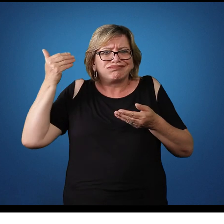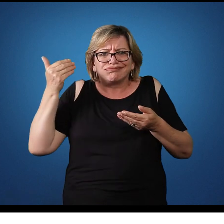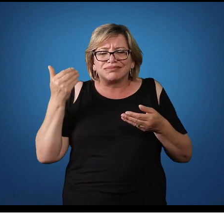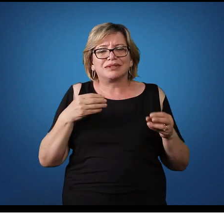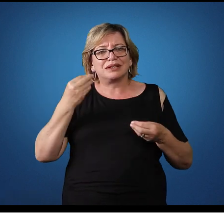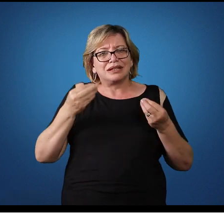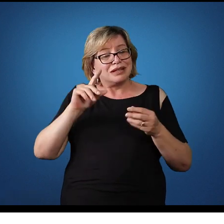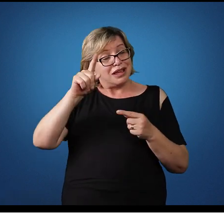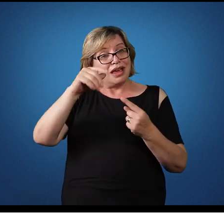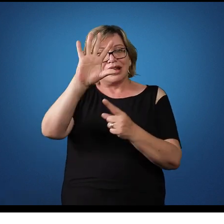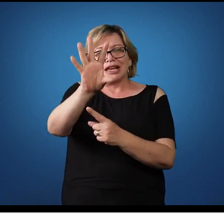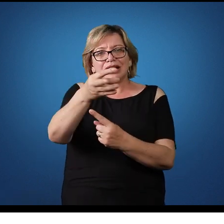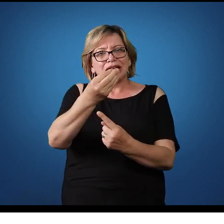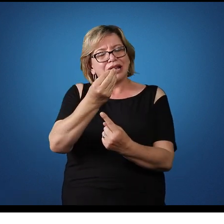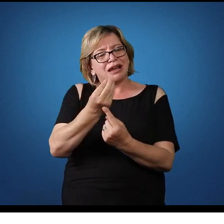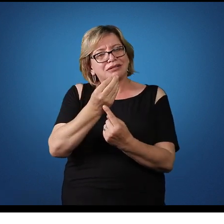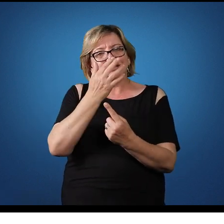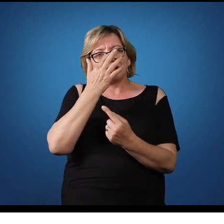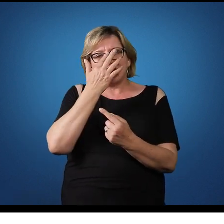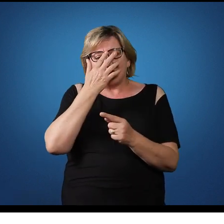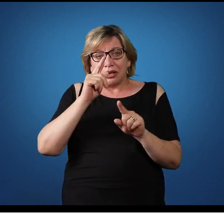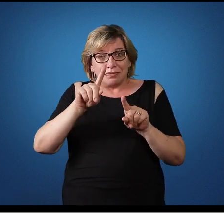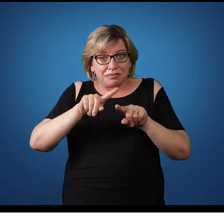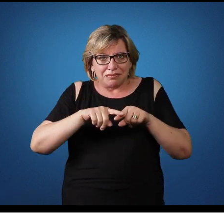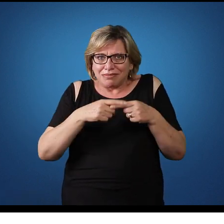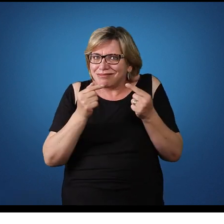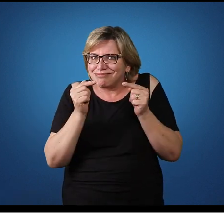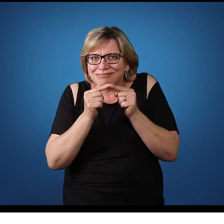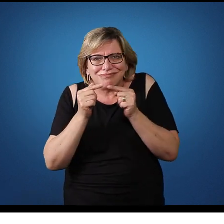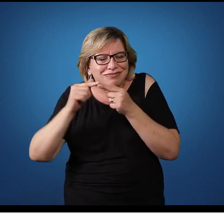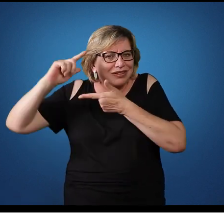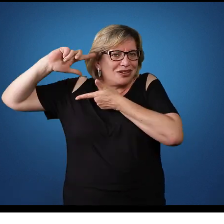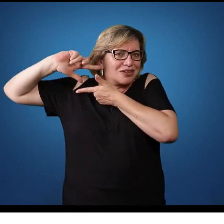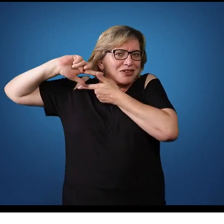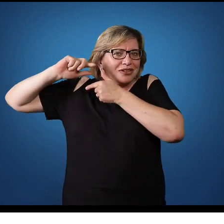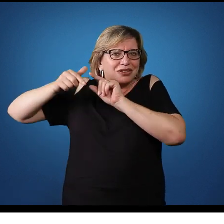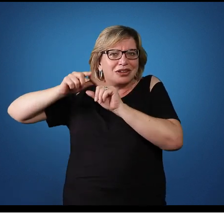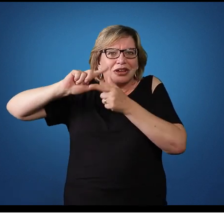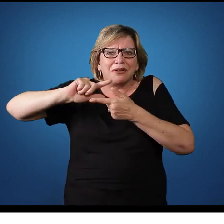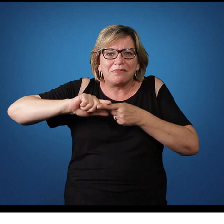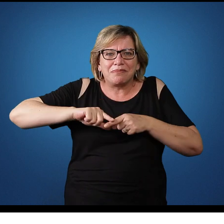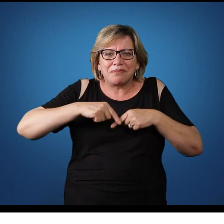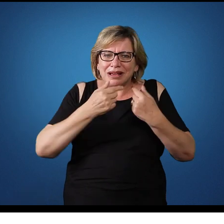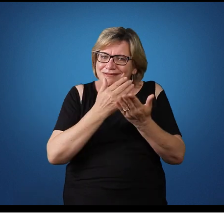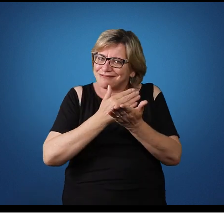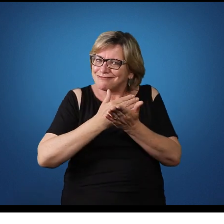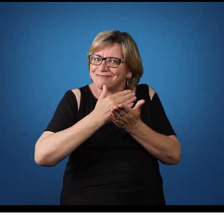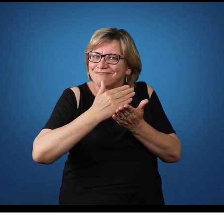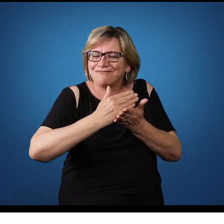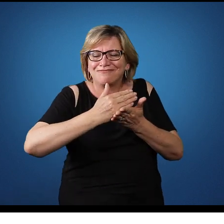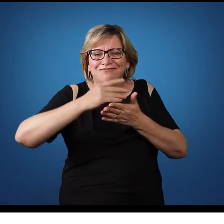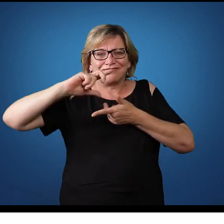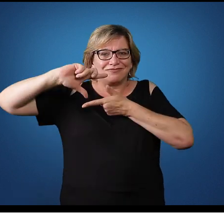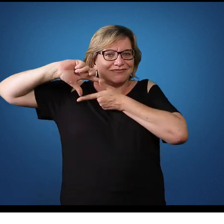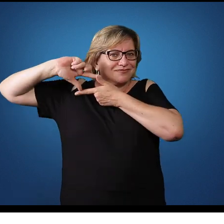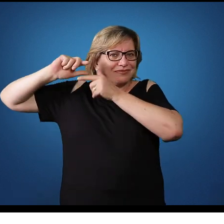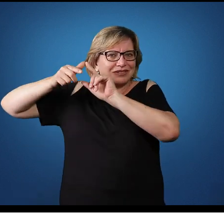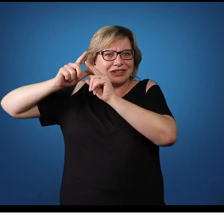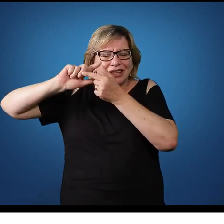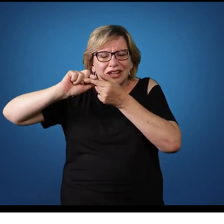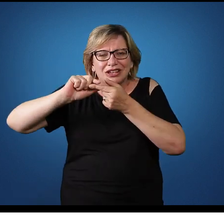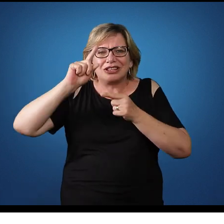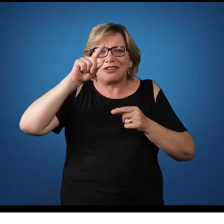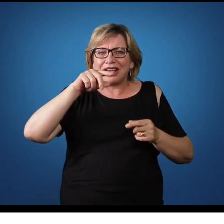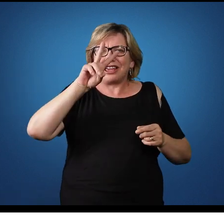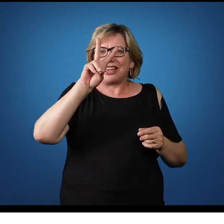que não se inserem em uma tradição, mas, ao contrário, inauguram uma tradição. E com as vanguardas,